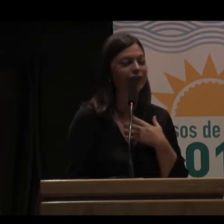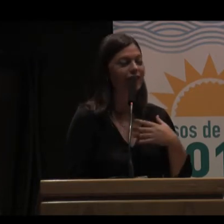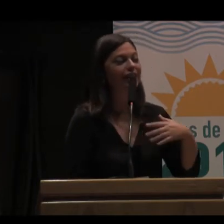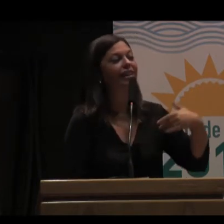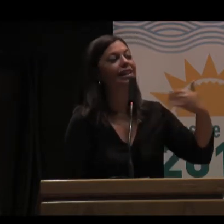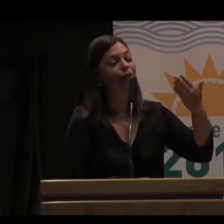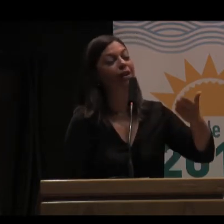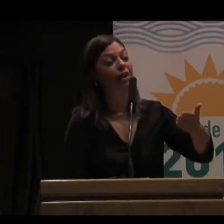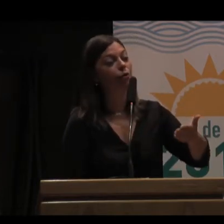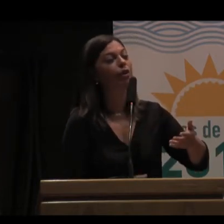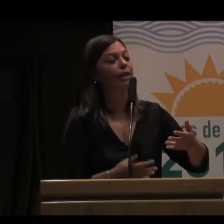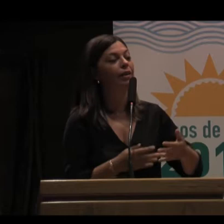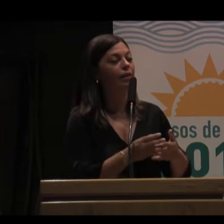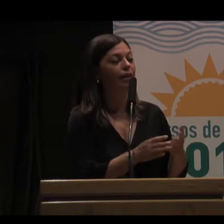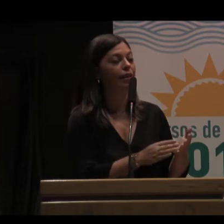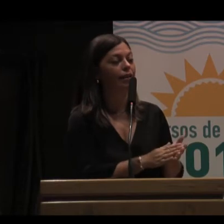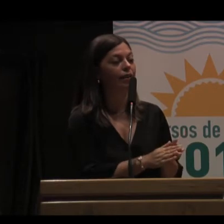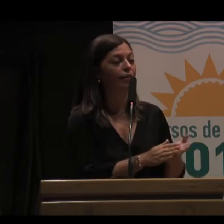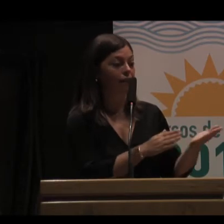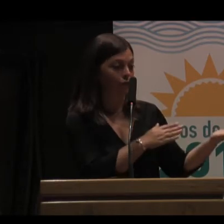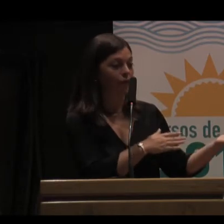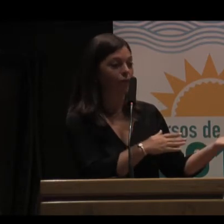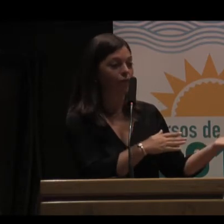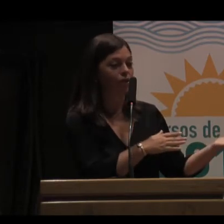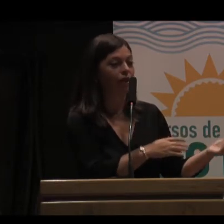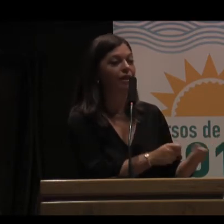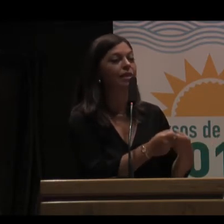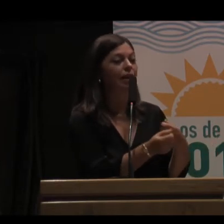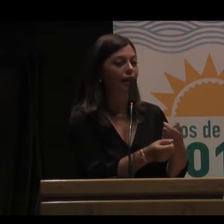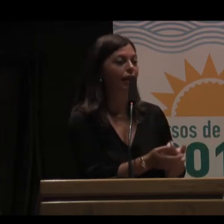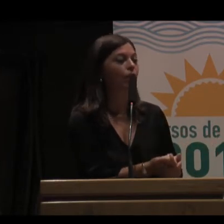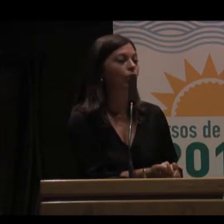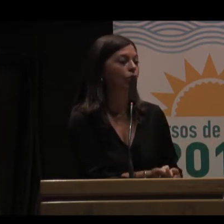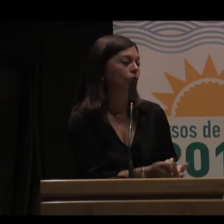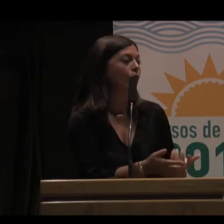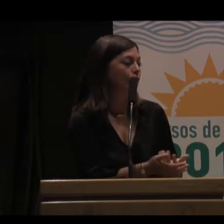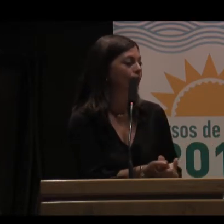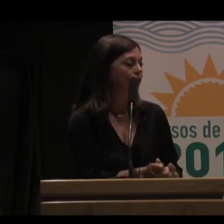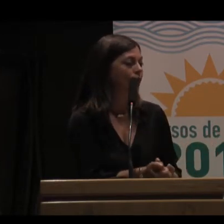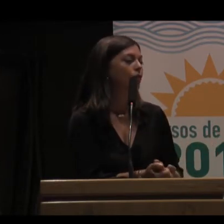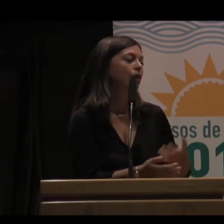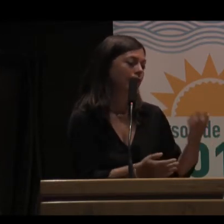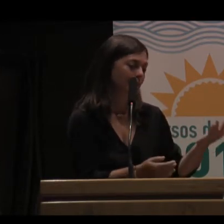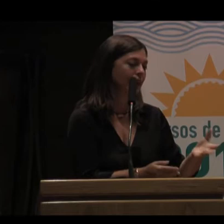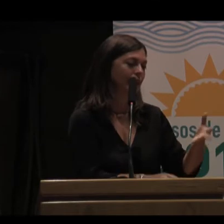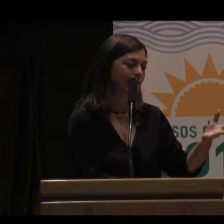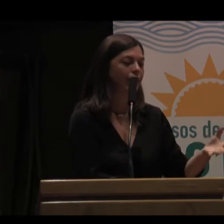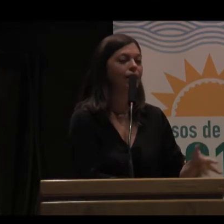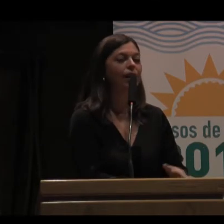cara. Entonces había alumnos que eran de formación profesional básica, que eran los ayudantes, ¿no? Entonces le decían, mira, que esto es una